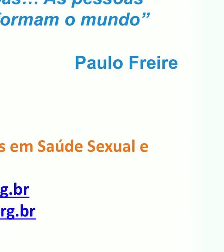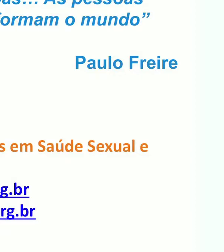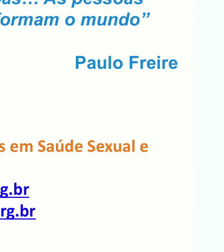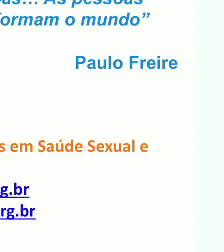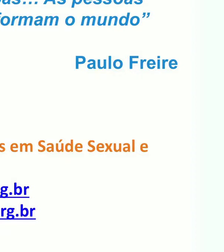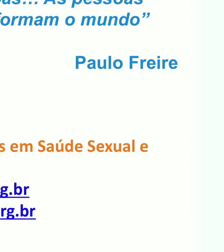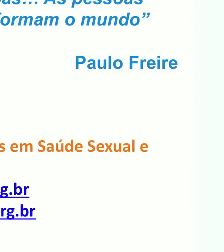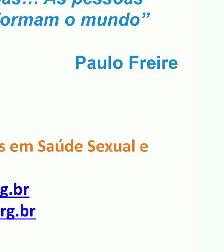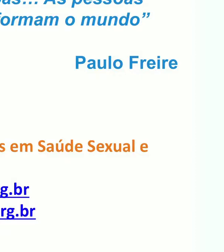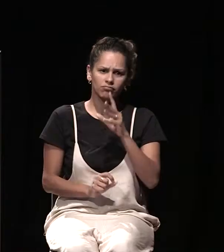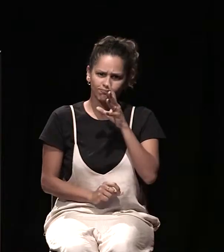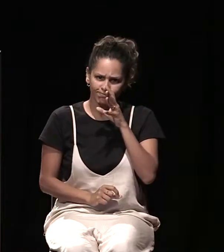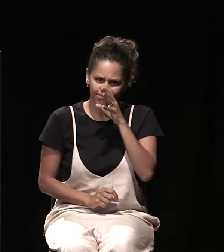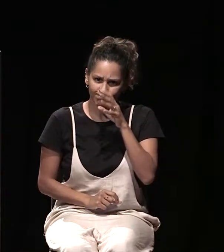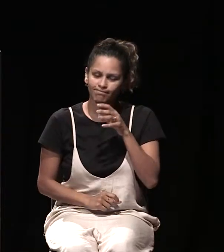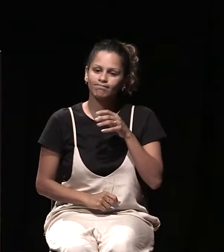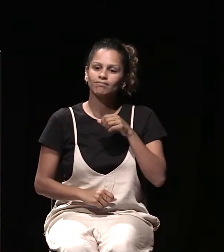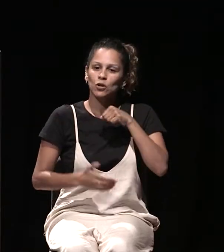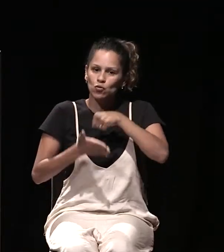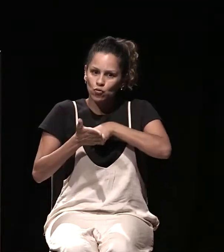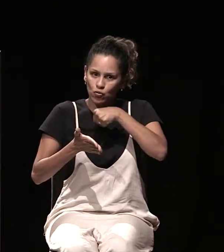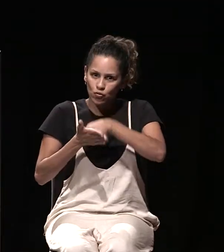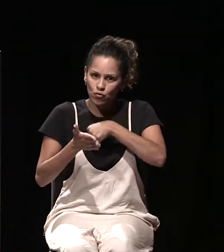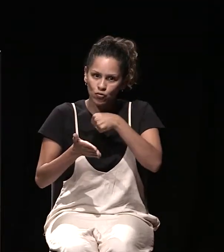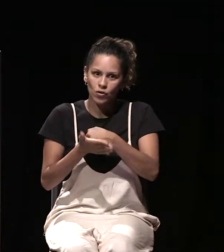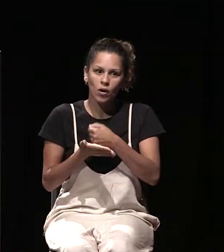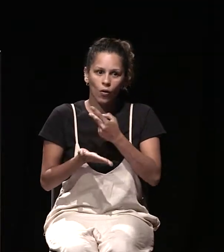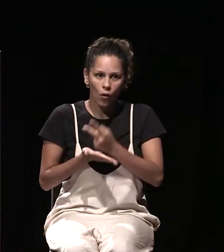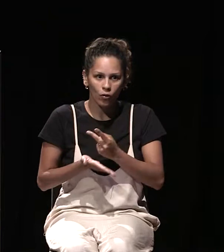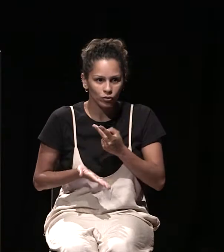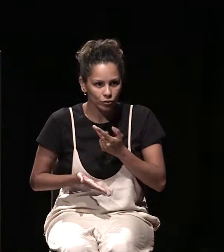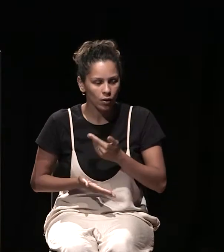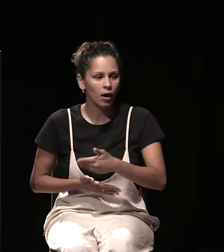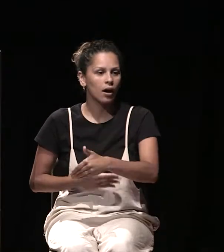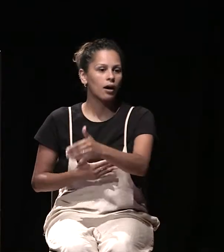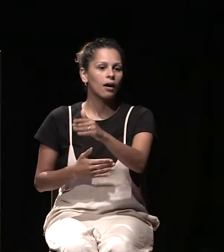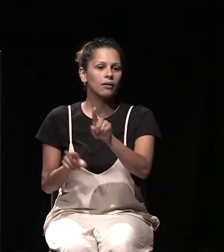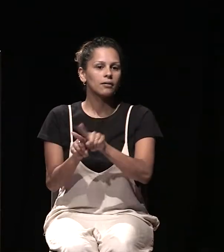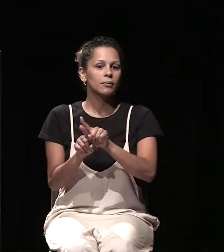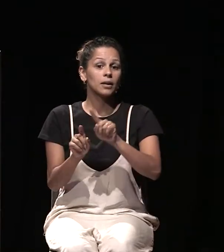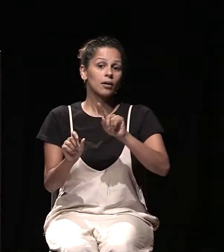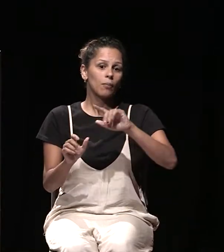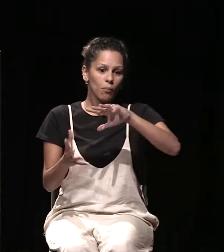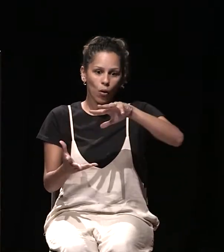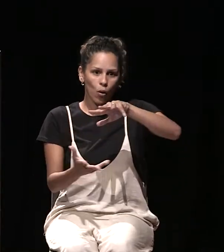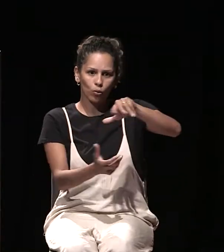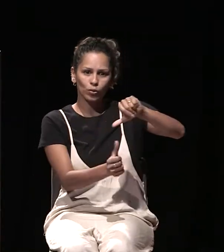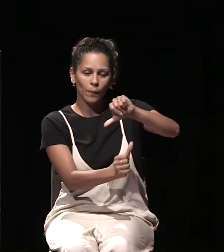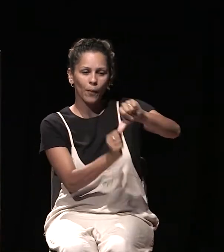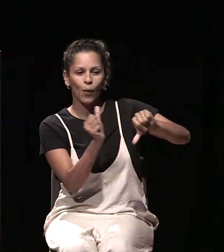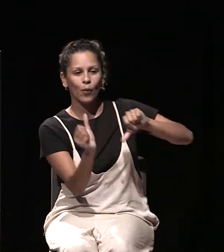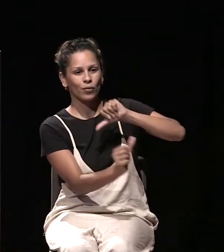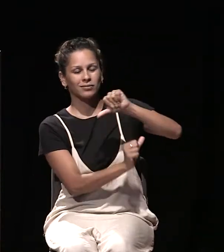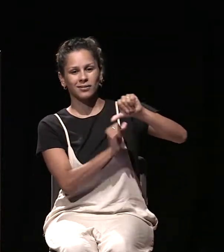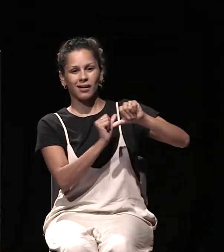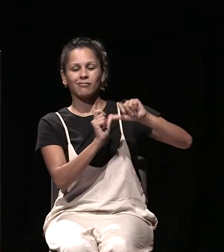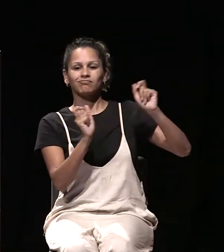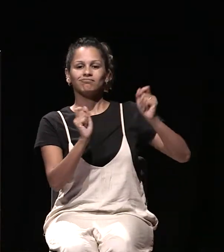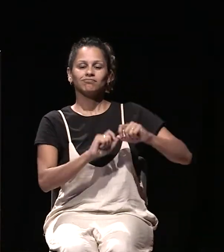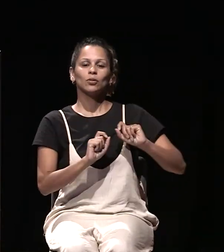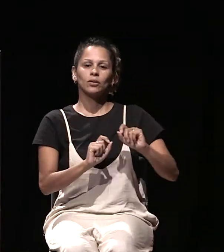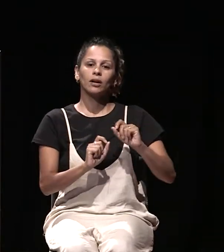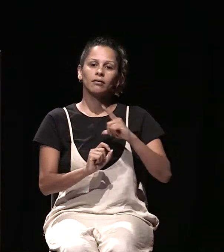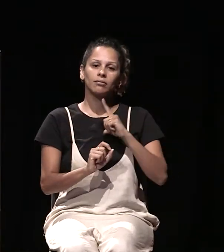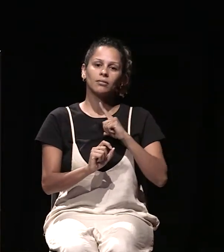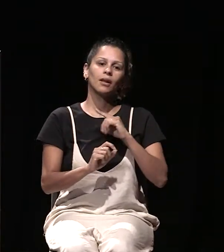que continuar nossa luta, temos que continuar transformando esse mundo para viver com mais justiça social, com mais igualdade